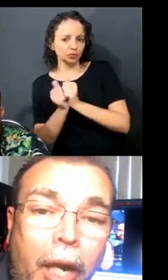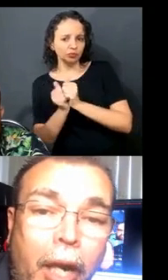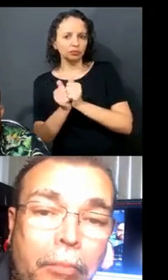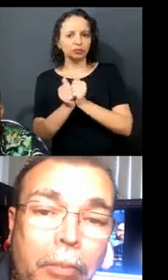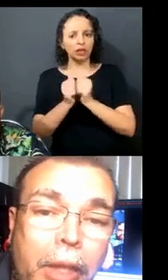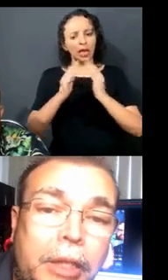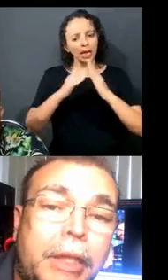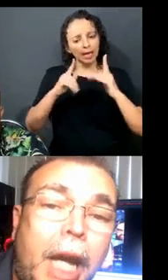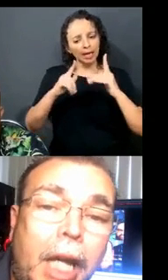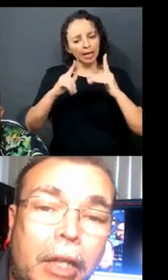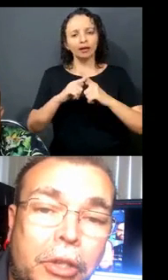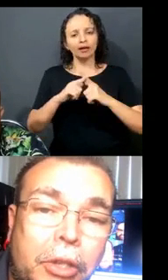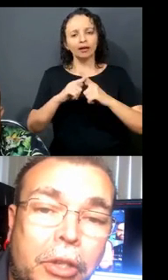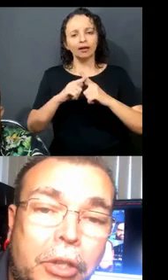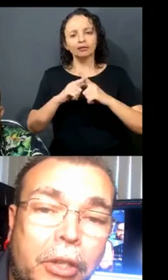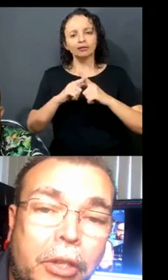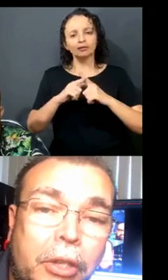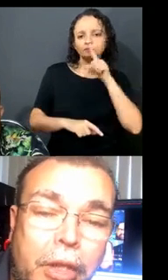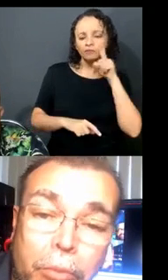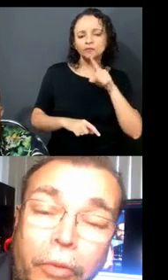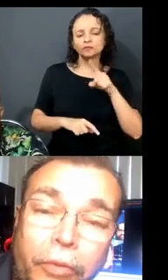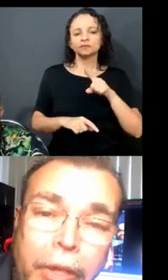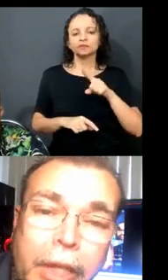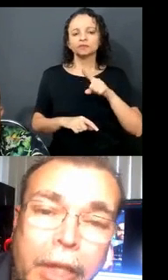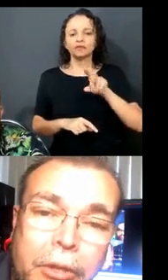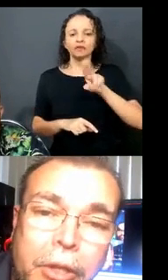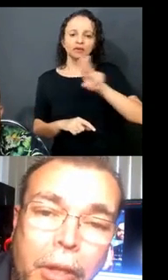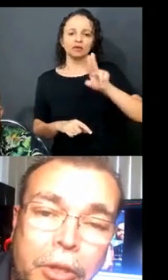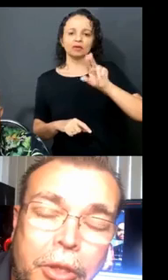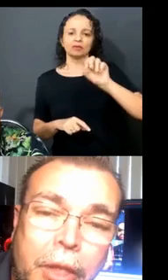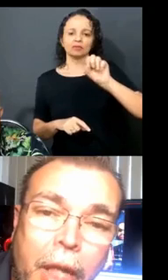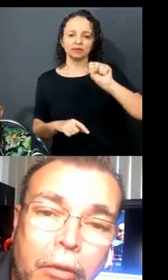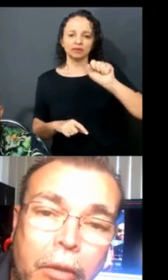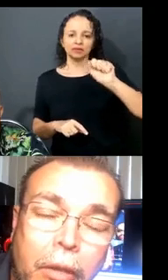como Saddleback, como a primeira de Dallas, que faz um